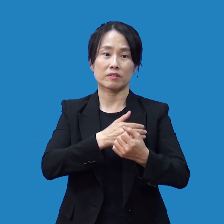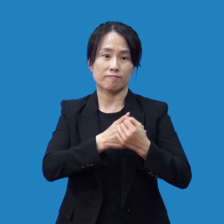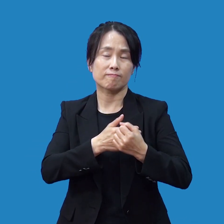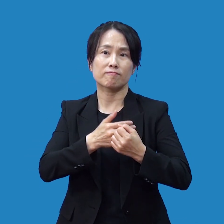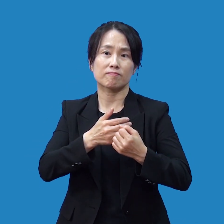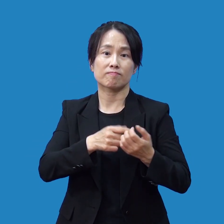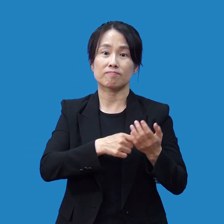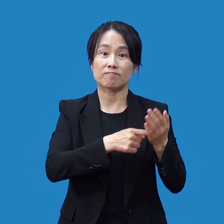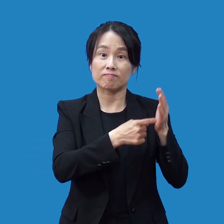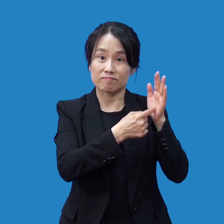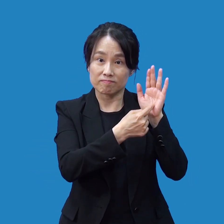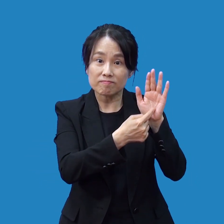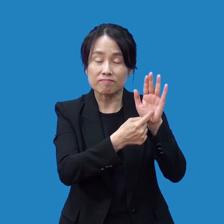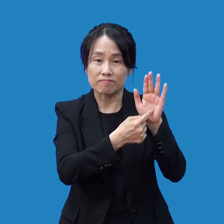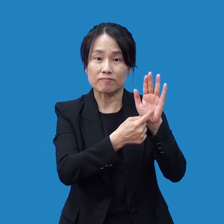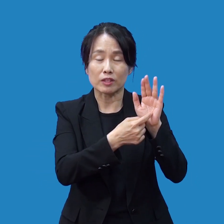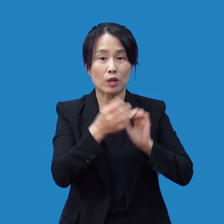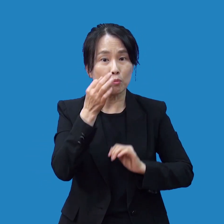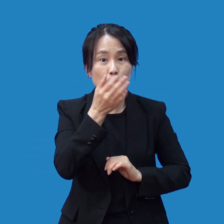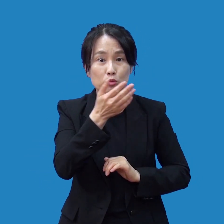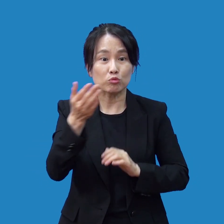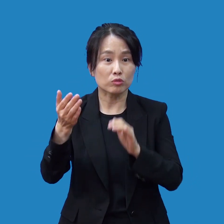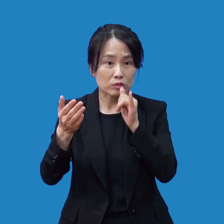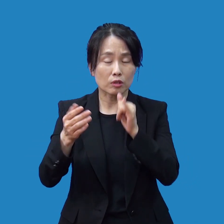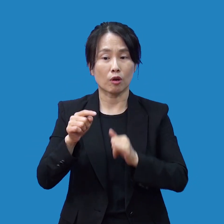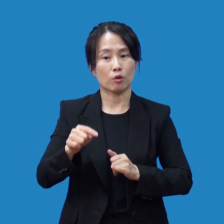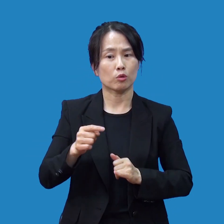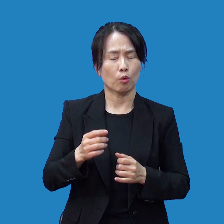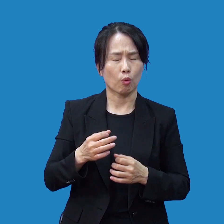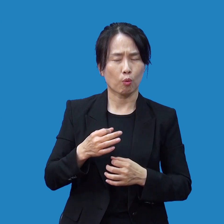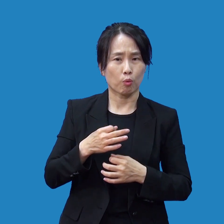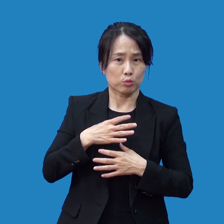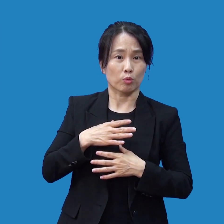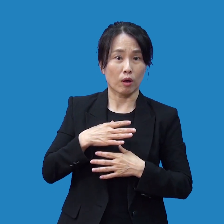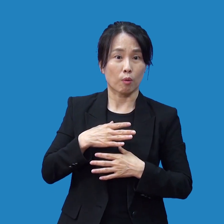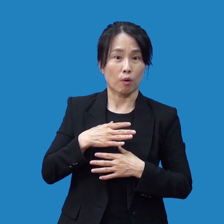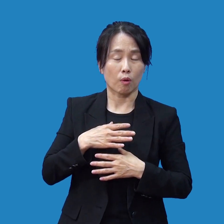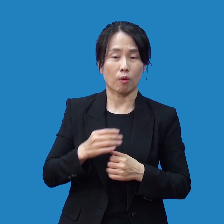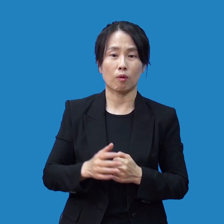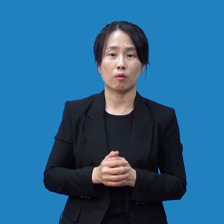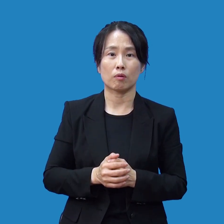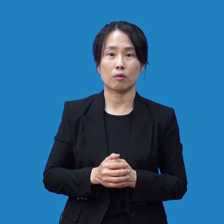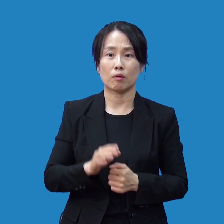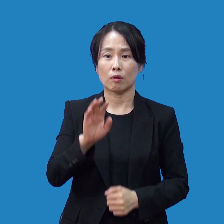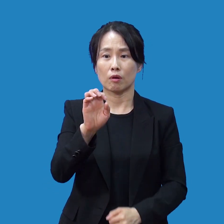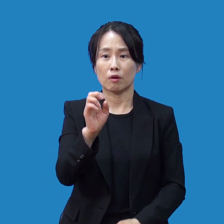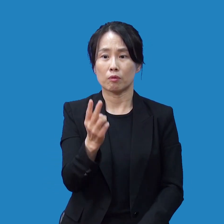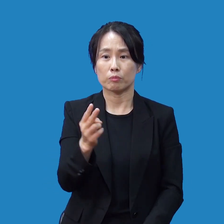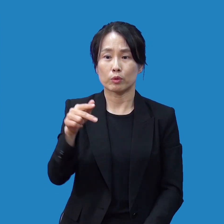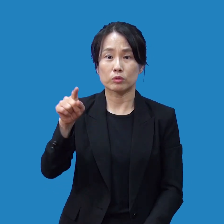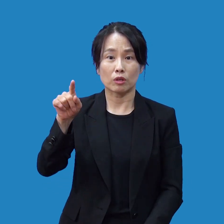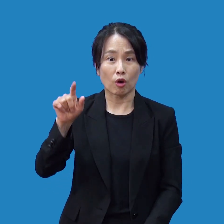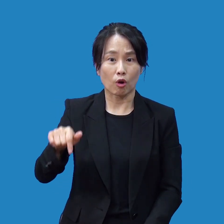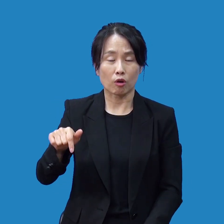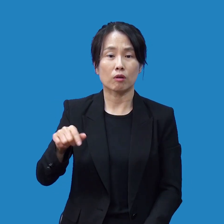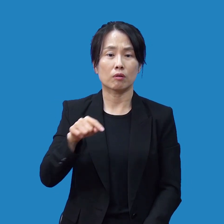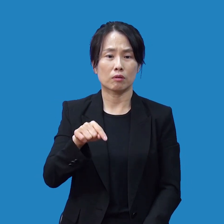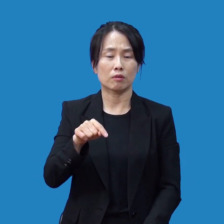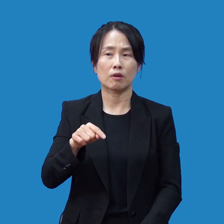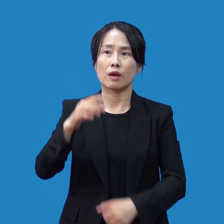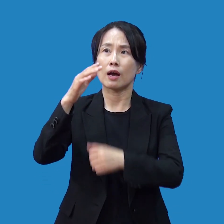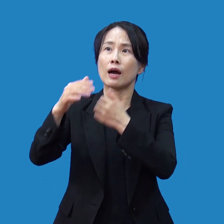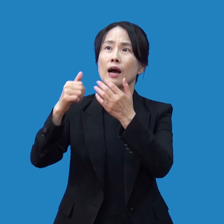일이죠. 기사, 그게 놀랍다는 의미입니다. 그리고 표적, 이 일이